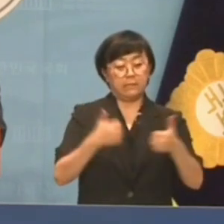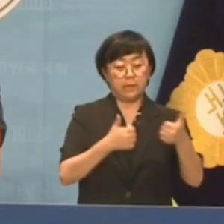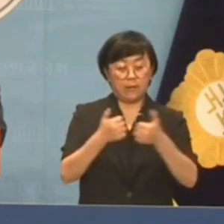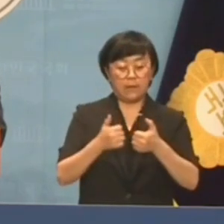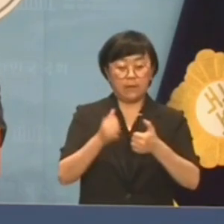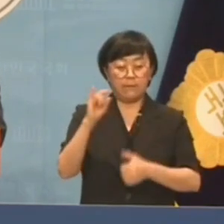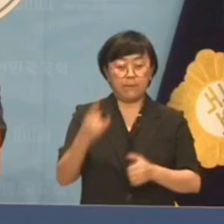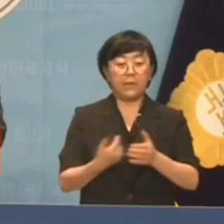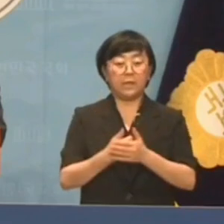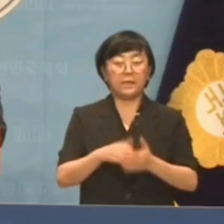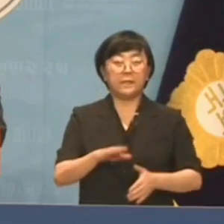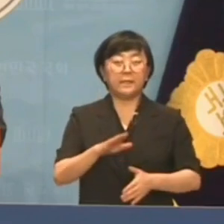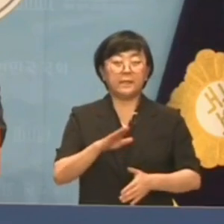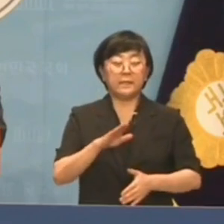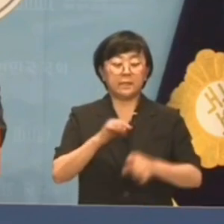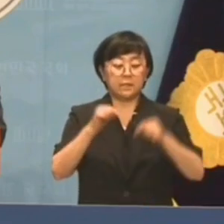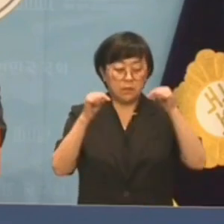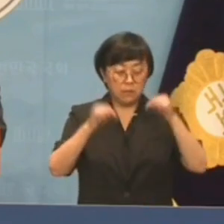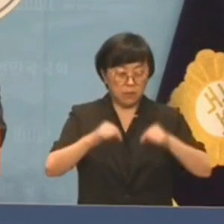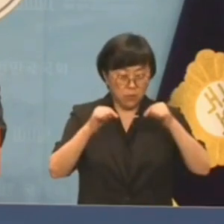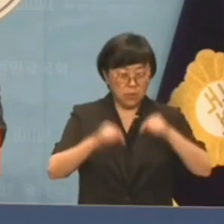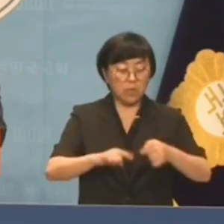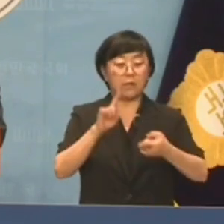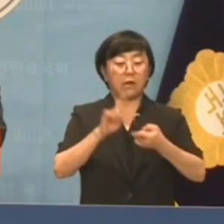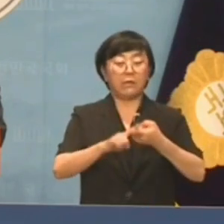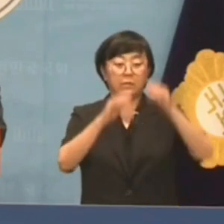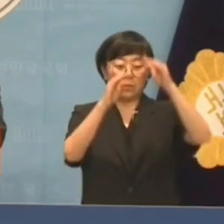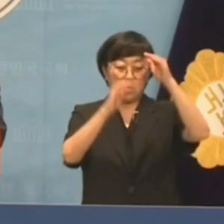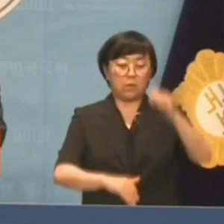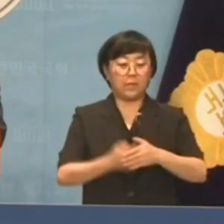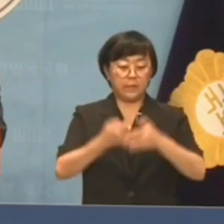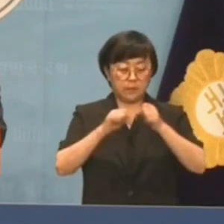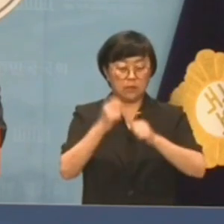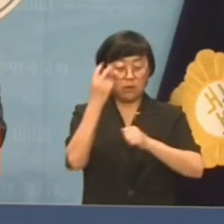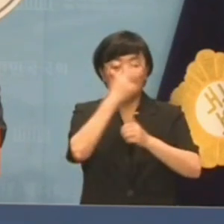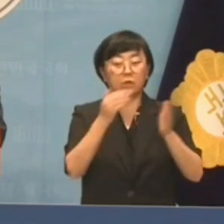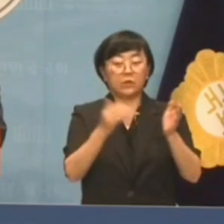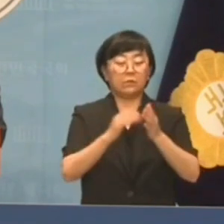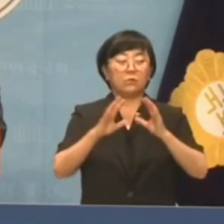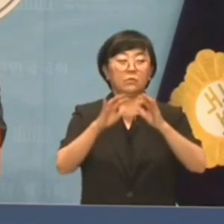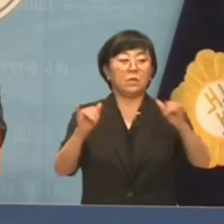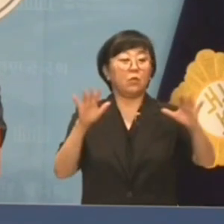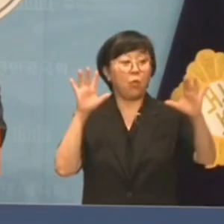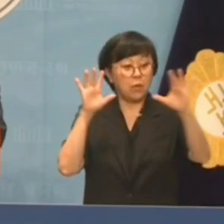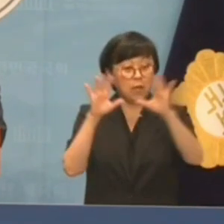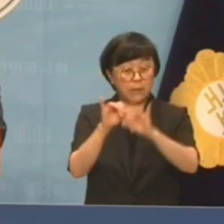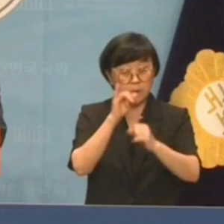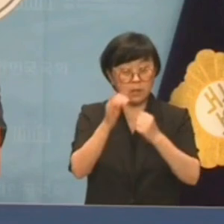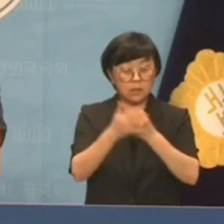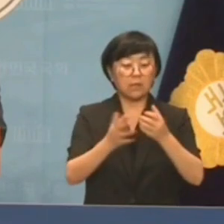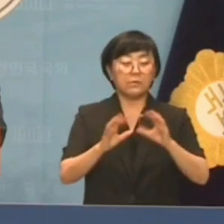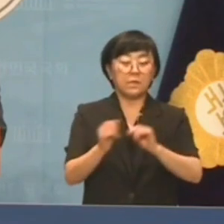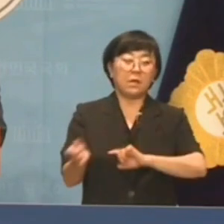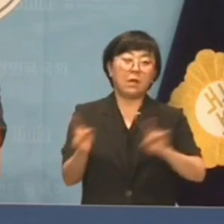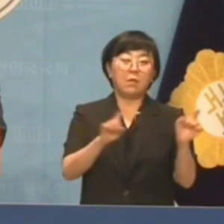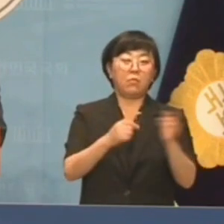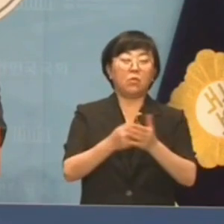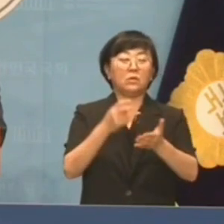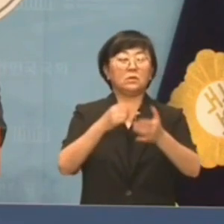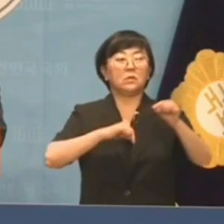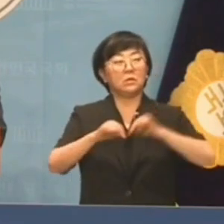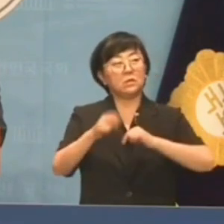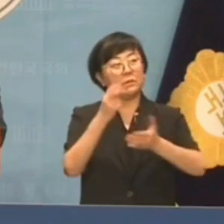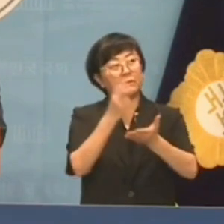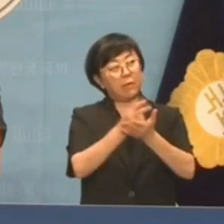토론회에서 심도 있는 논의를 거쳐 제안된 내용에 대해 면밀히 검토한 후 국민이 공감하는 민생회복 정치 입법